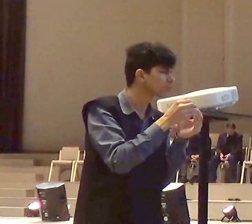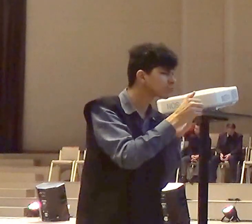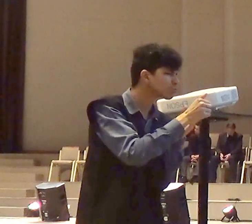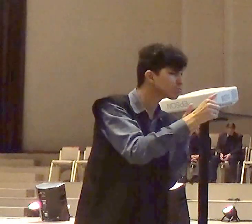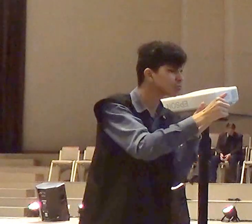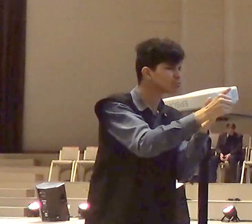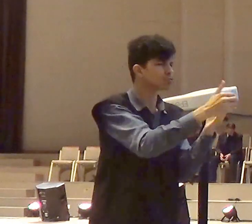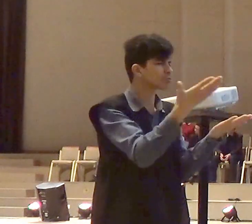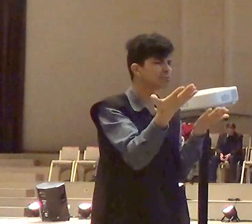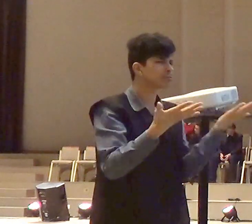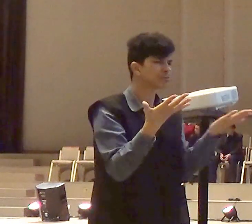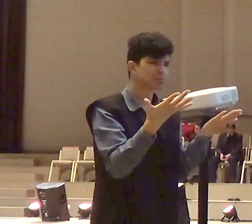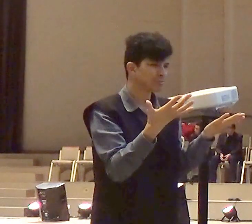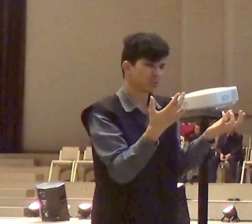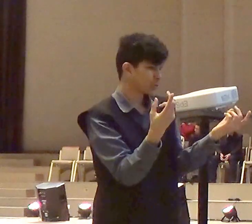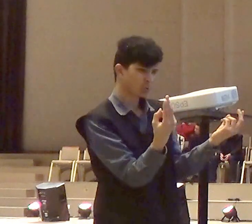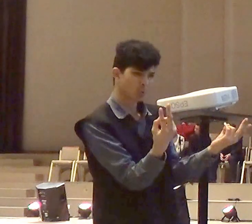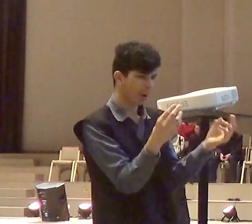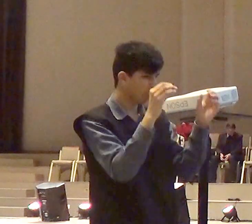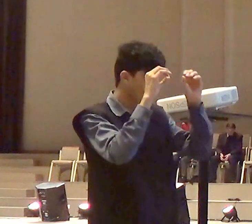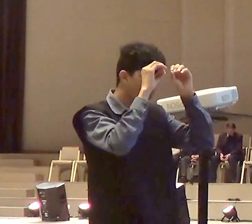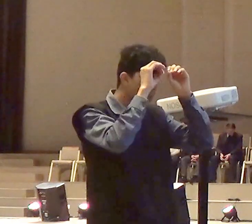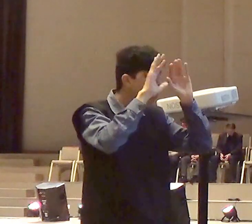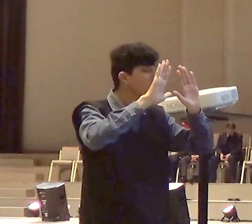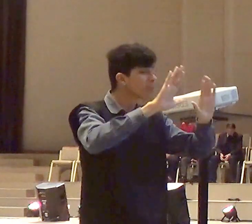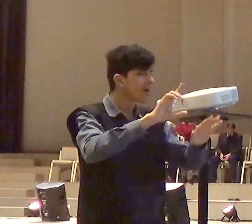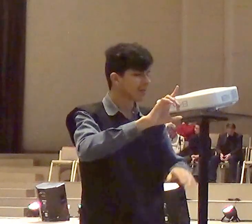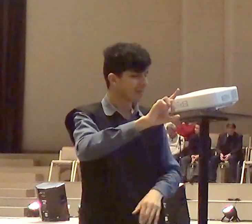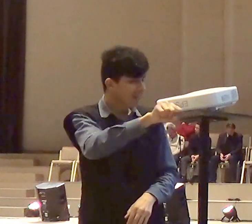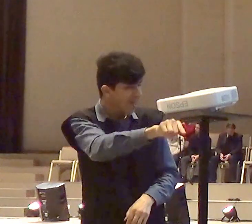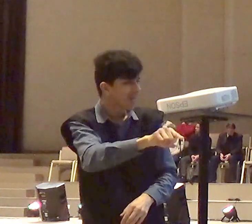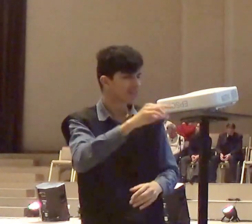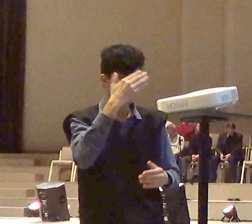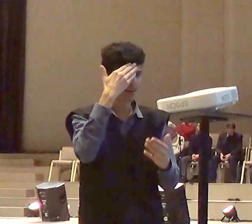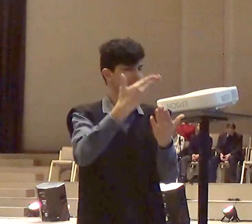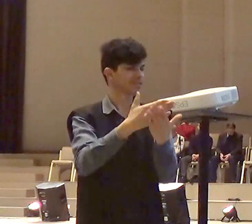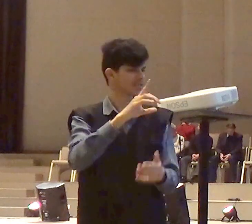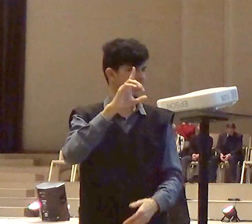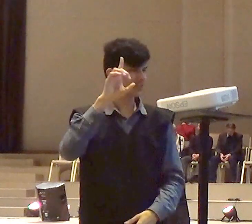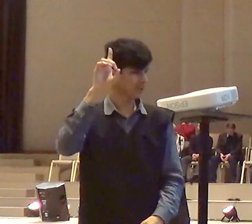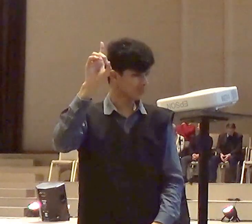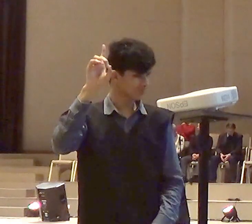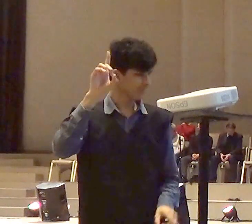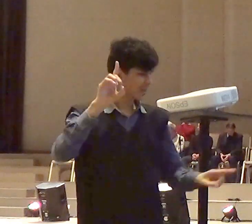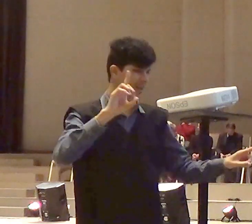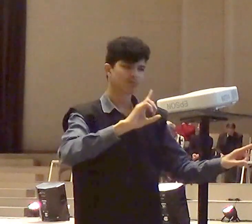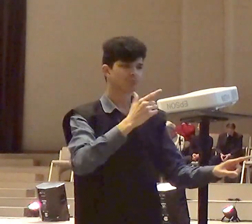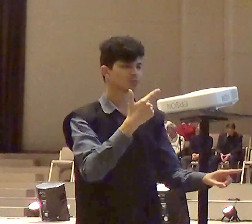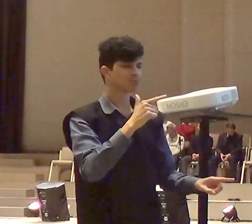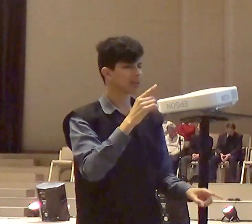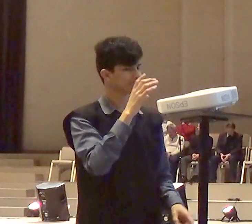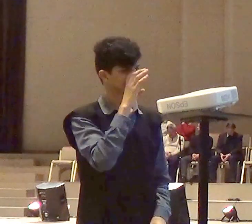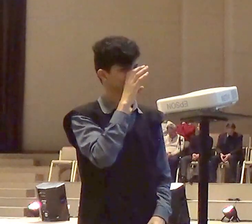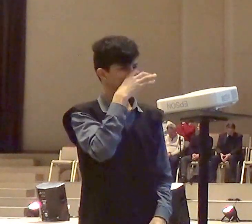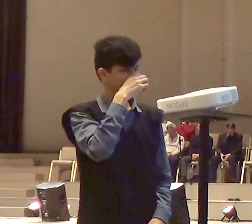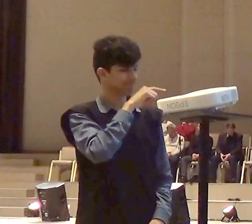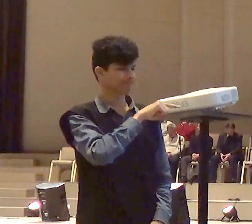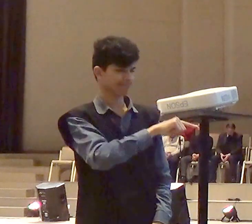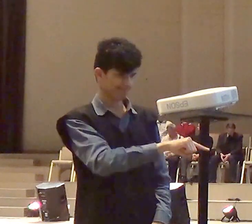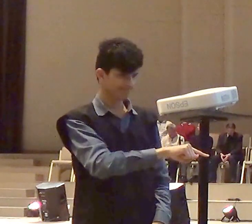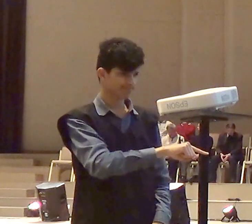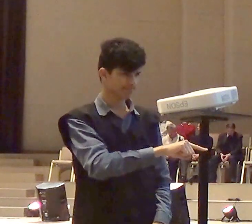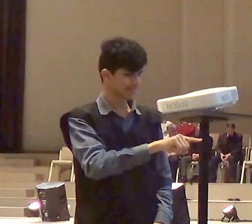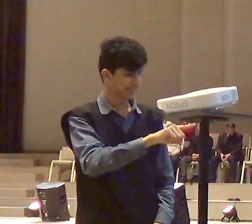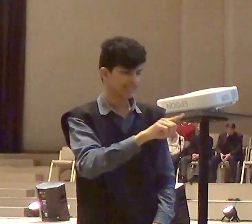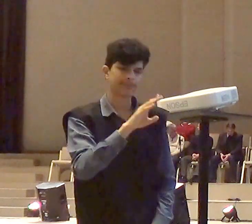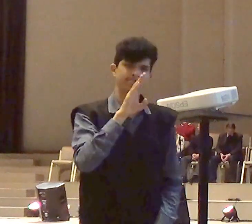Falam assim apontando o dedo para Moisés Moisés não responde absolutamente nada primeiro ele cai